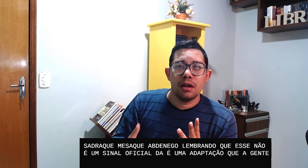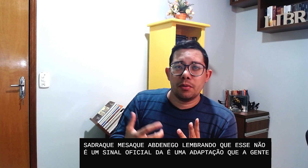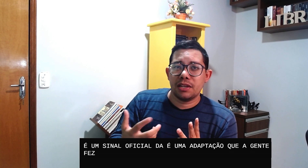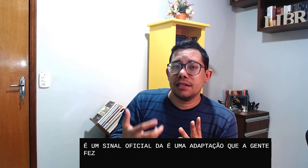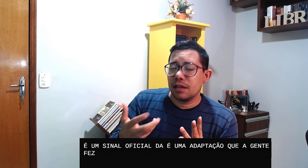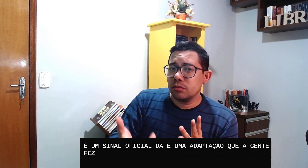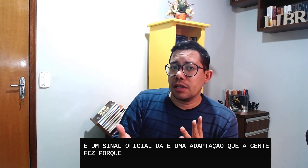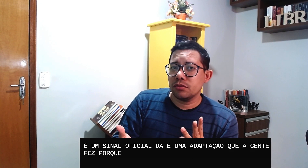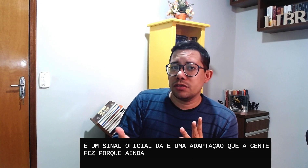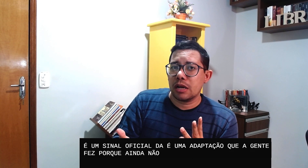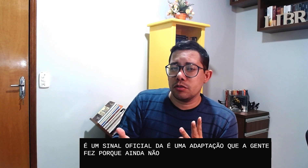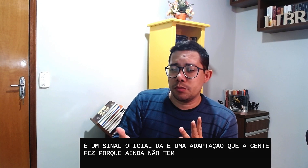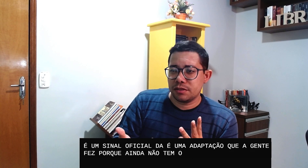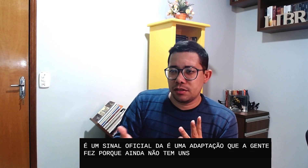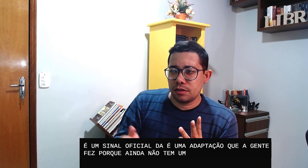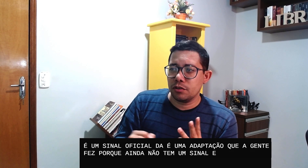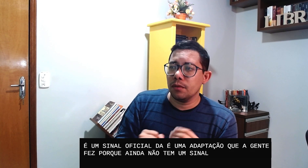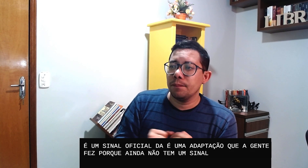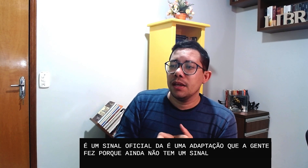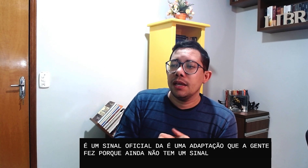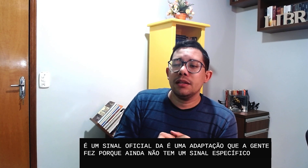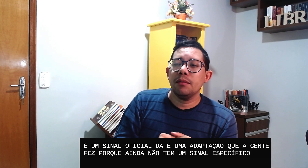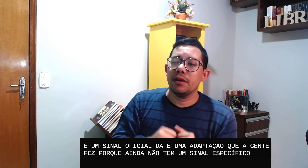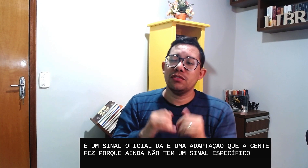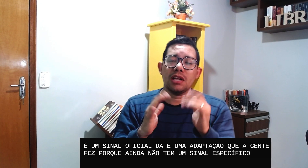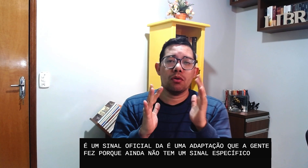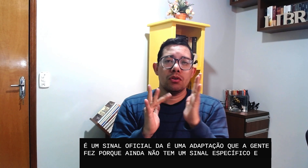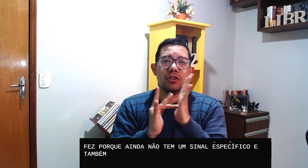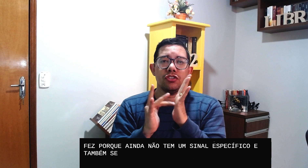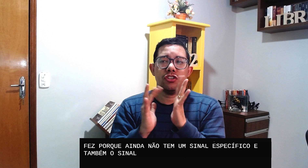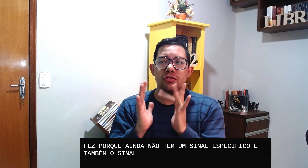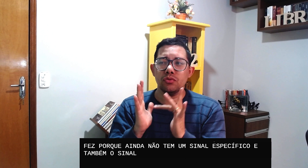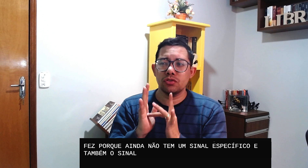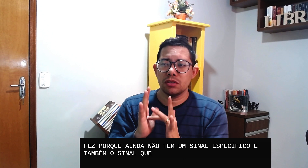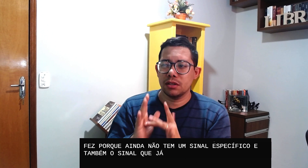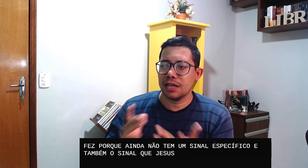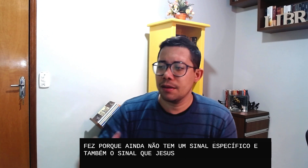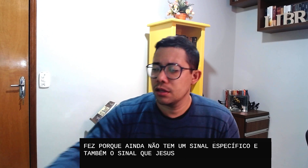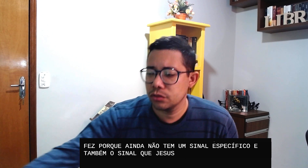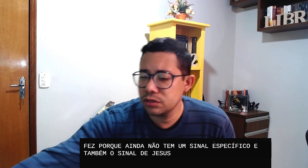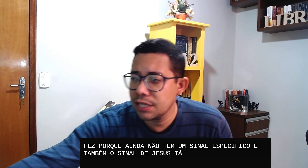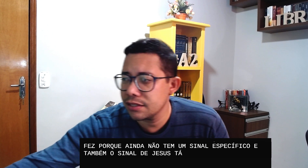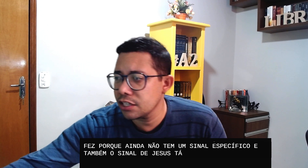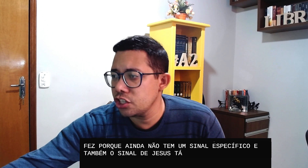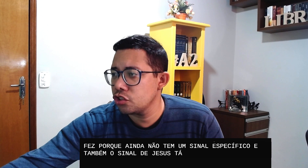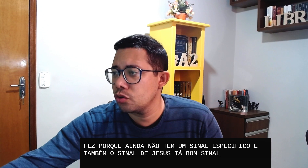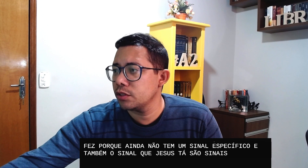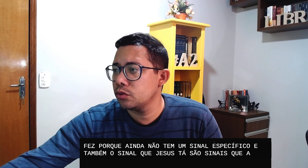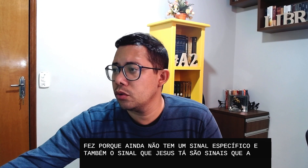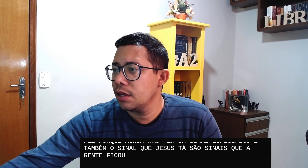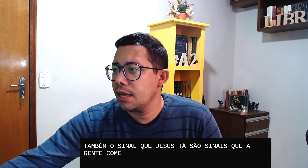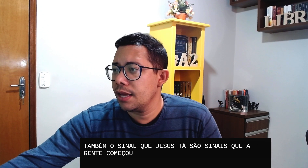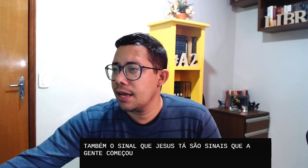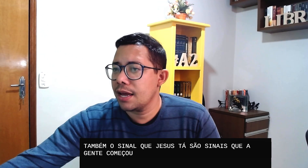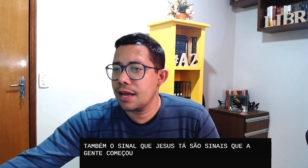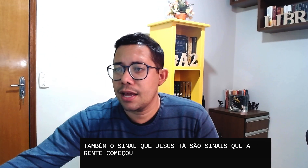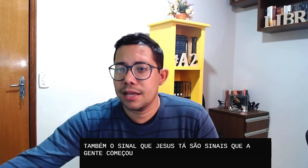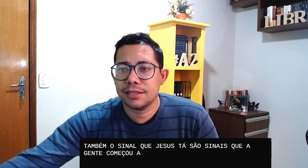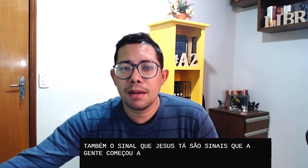porque ainda não tem um sinal específico. E também o sinal de Jesus, tá? São sinais que a gente começou a